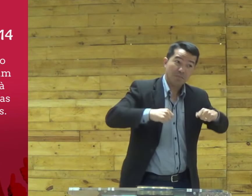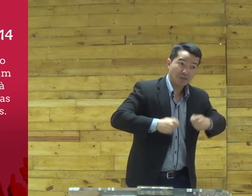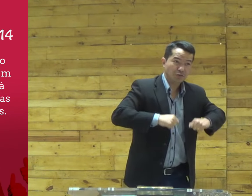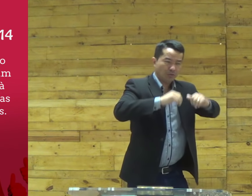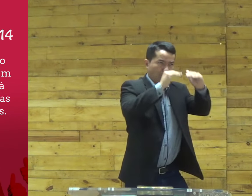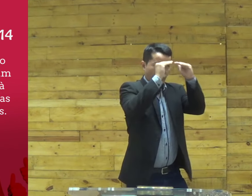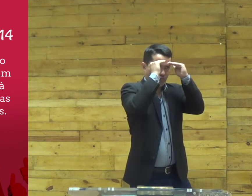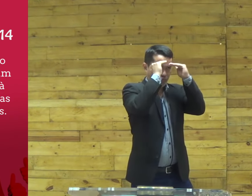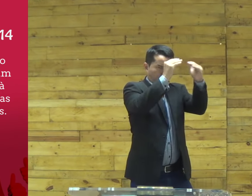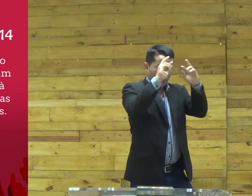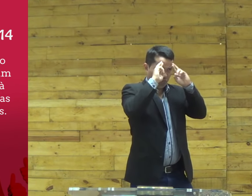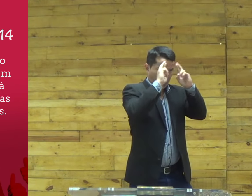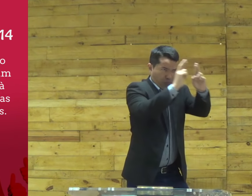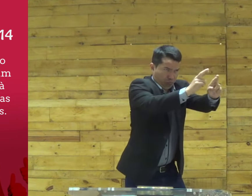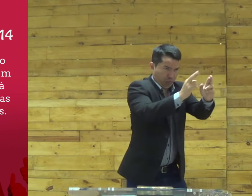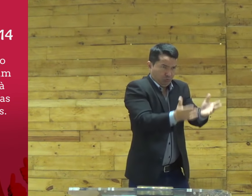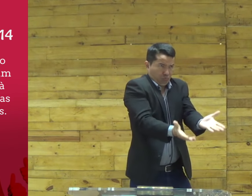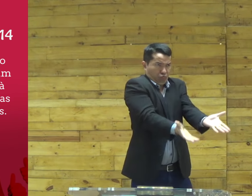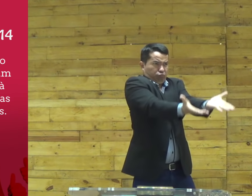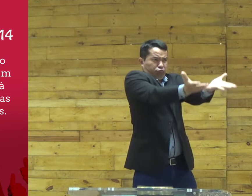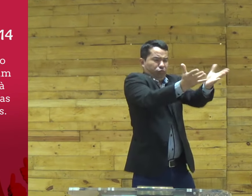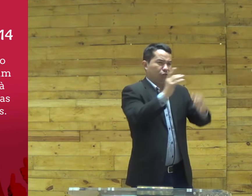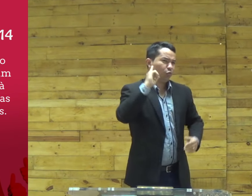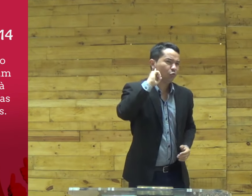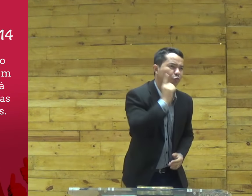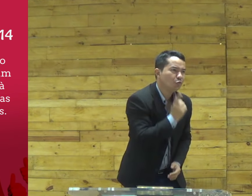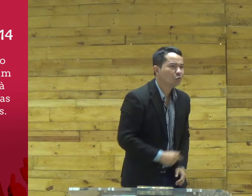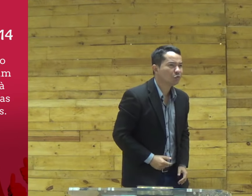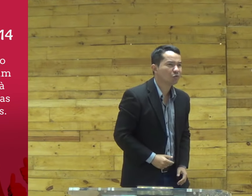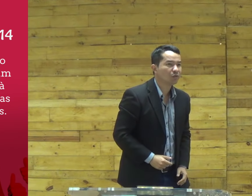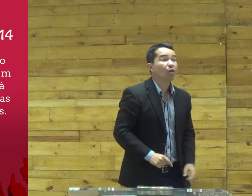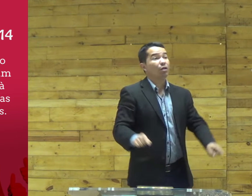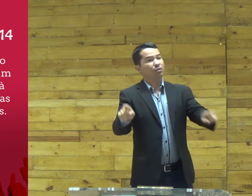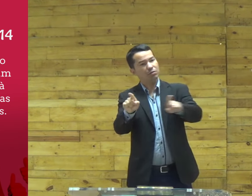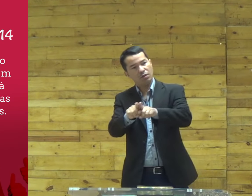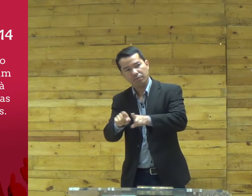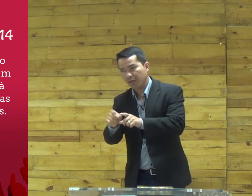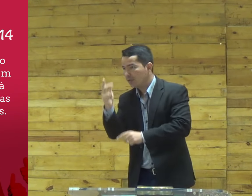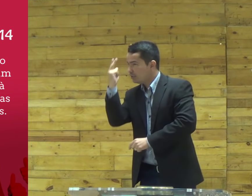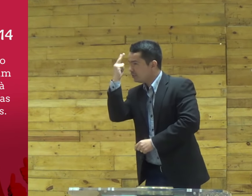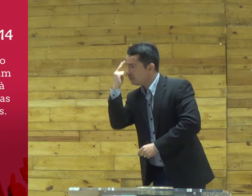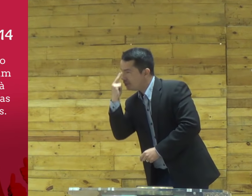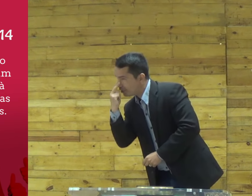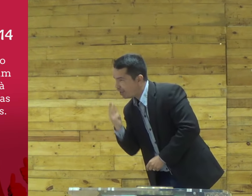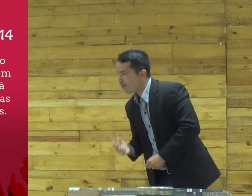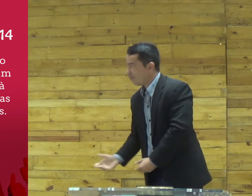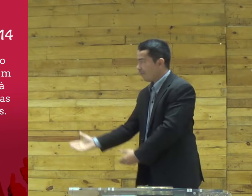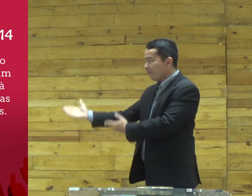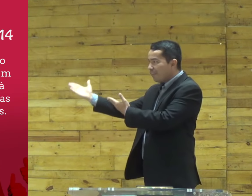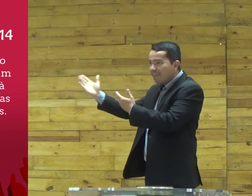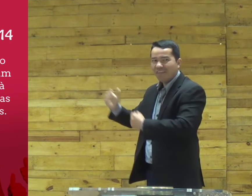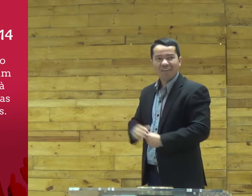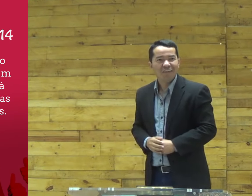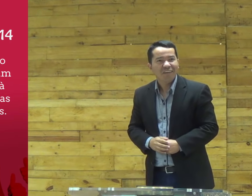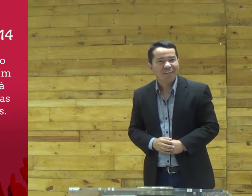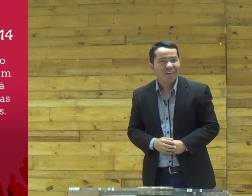para aquela pessoa que todos deveriam respeitar a pessoa do surdo, assim como o deficiente